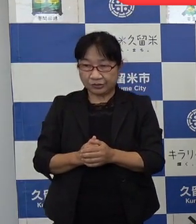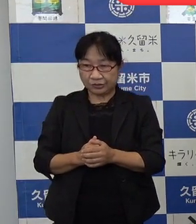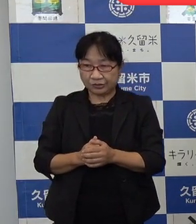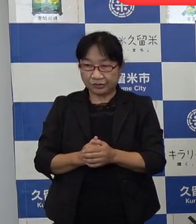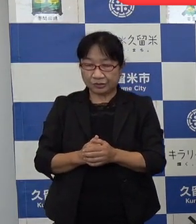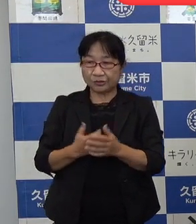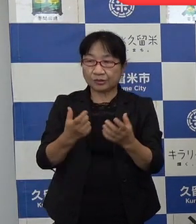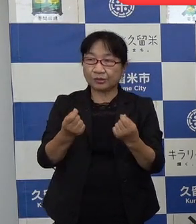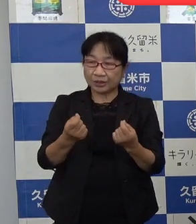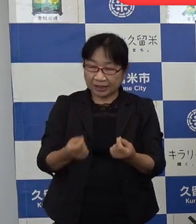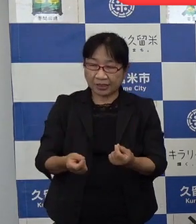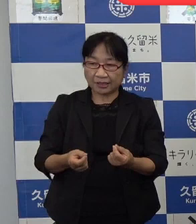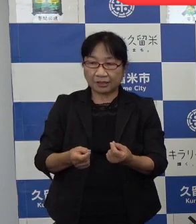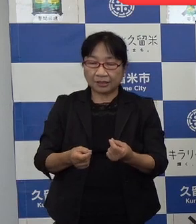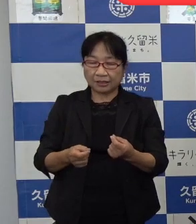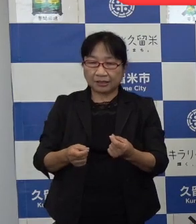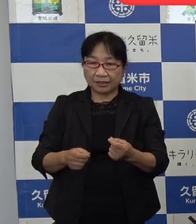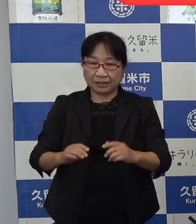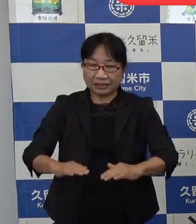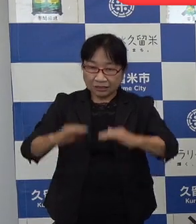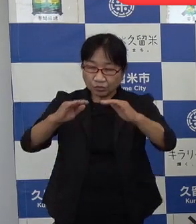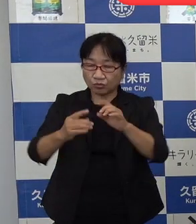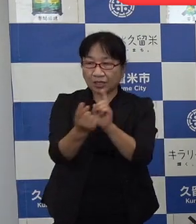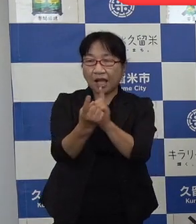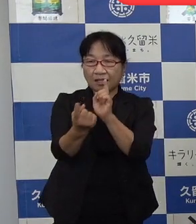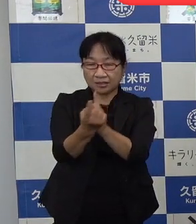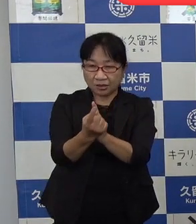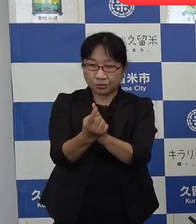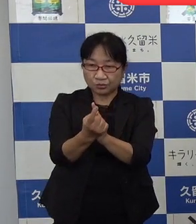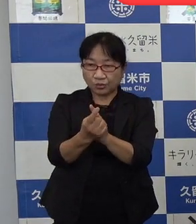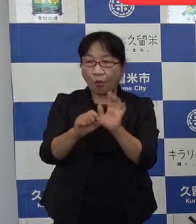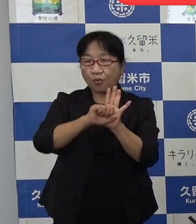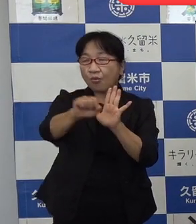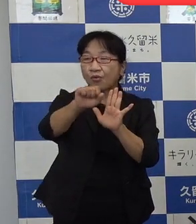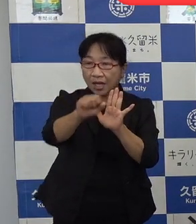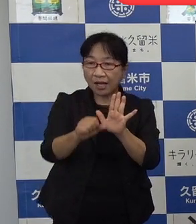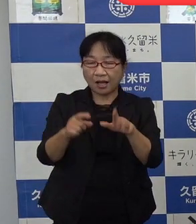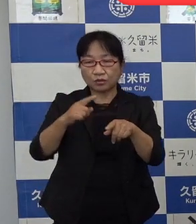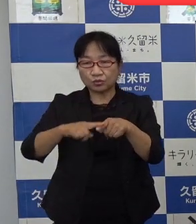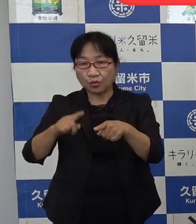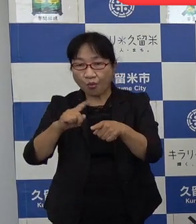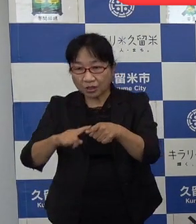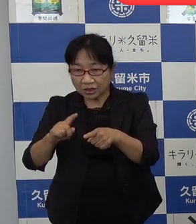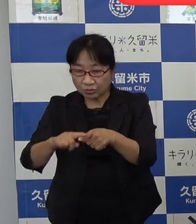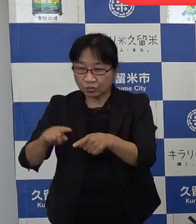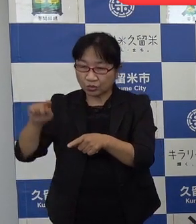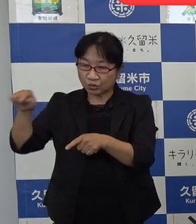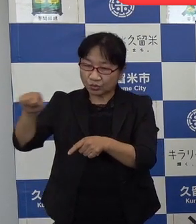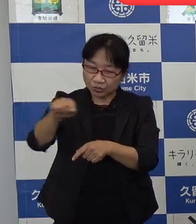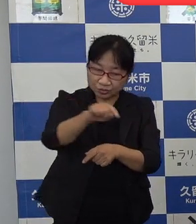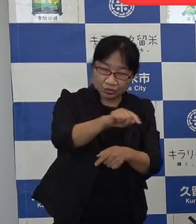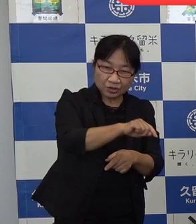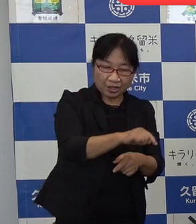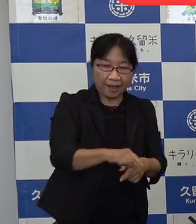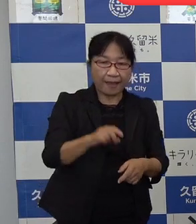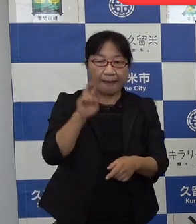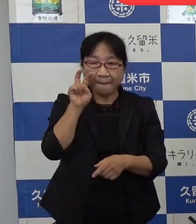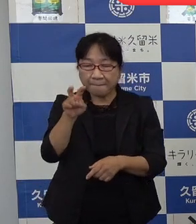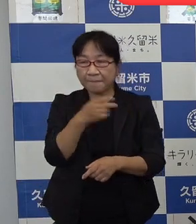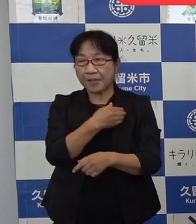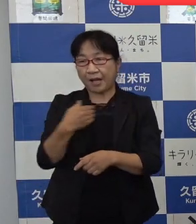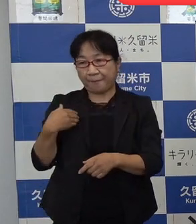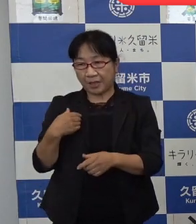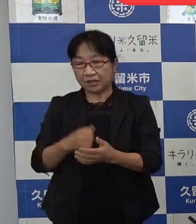にこれまでの浸水対策の取り組みの効果が少しずつ各地で 見られてきております。今後